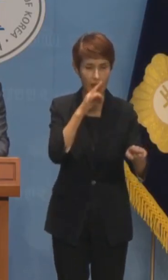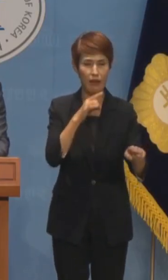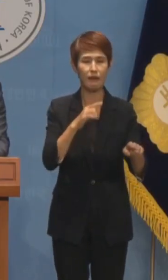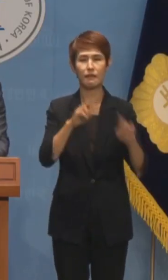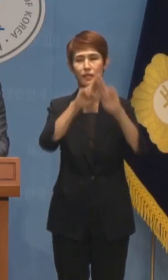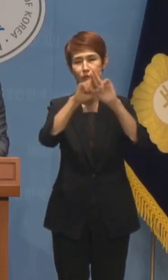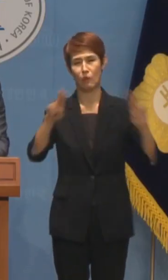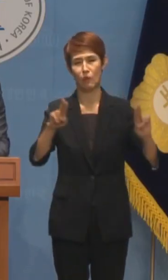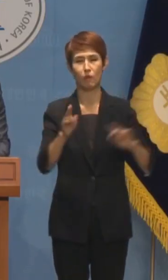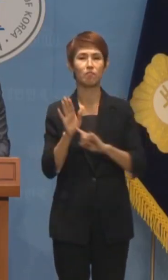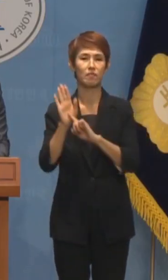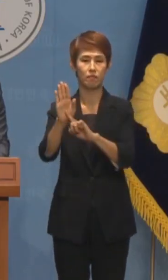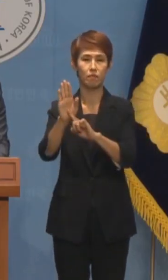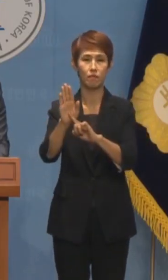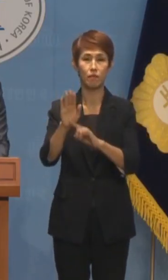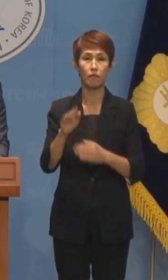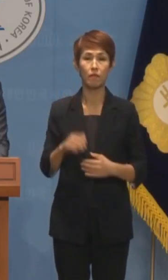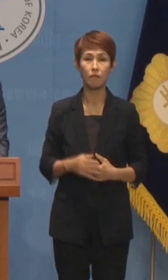발표한 뒤